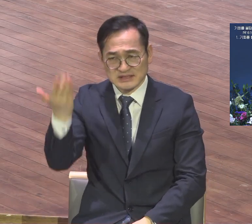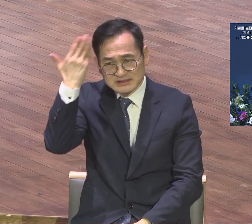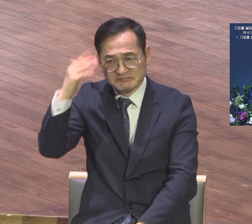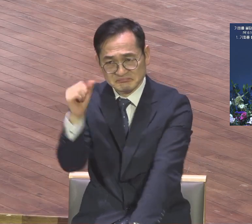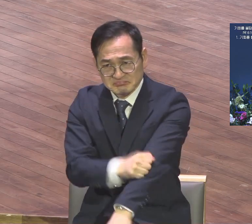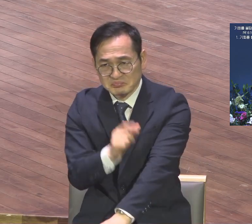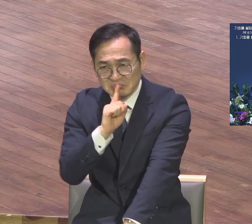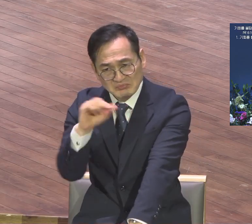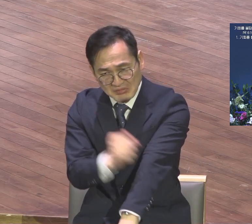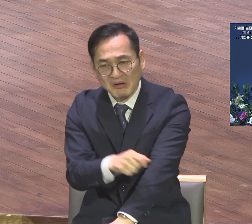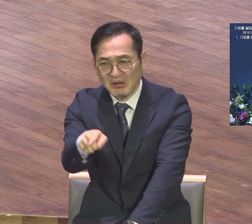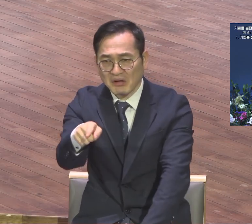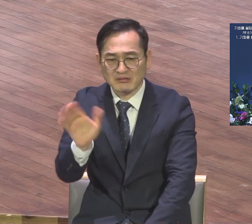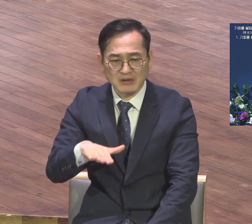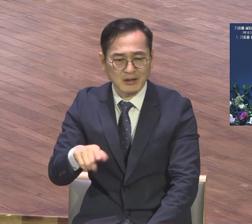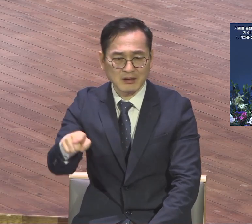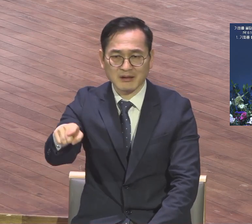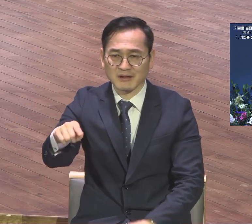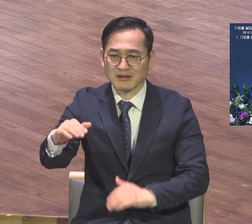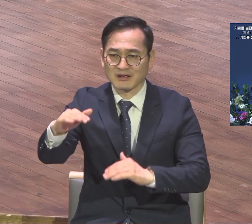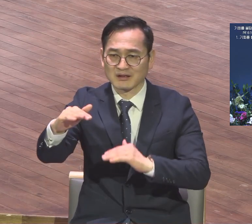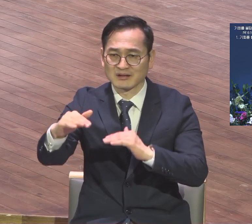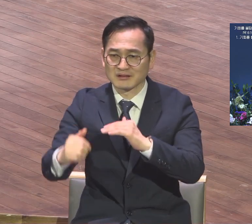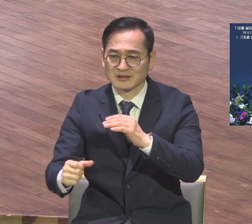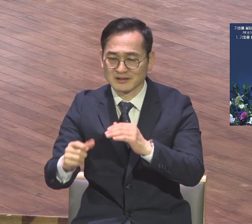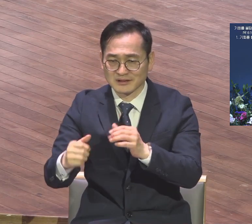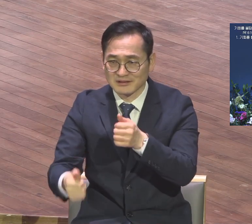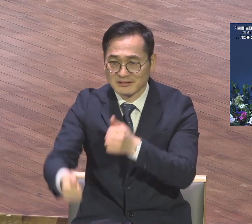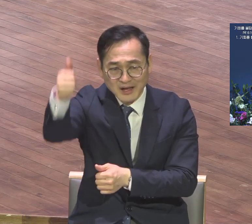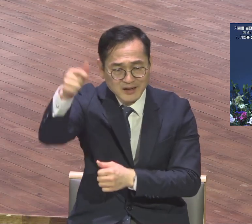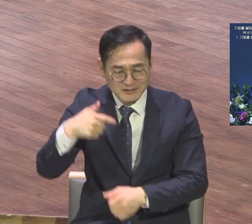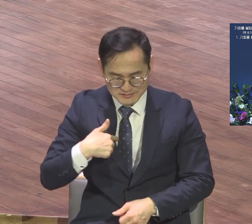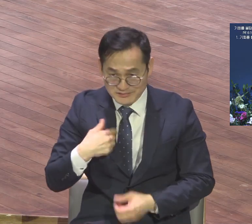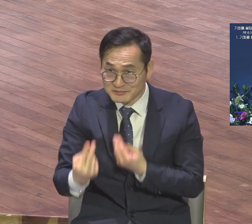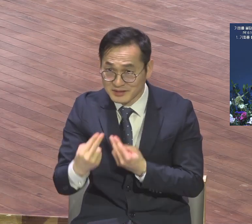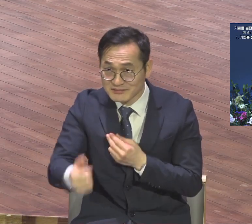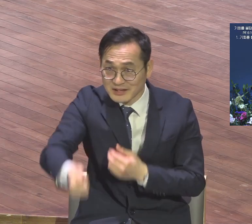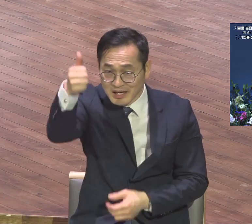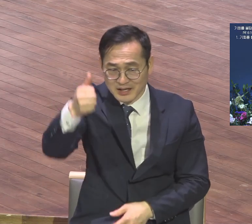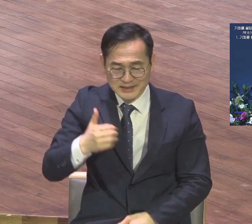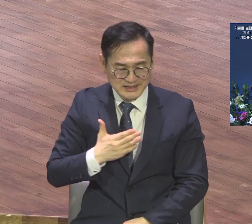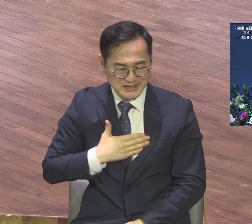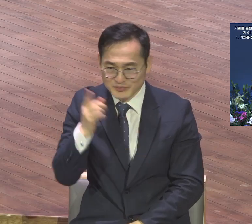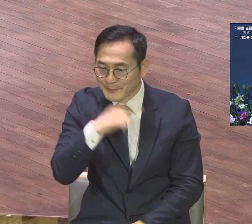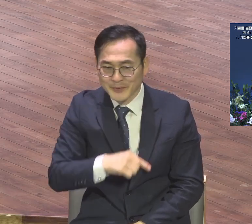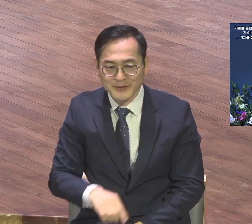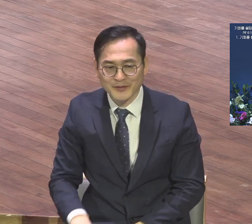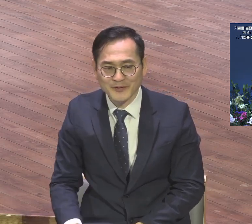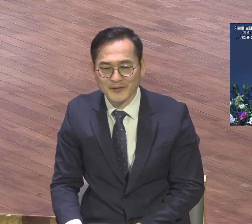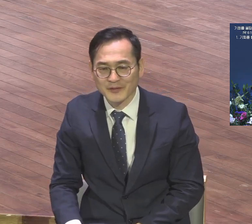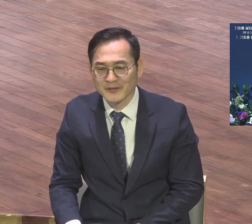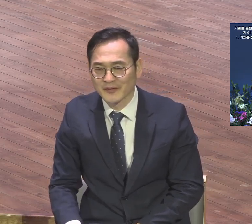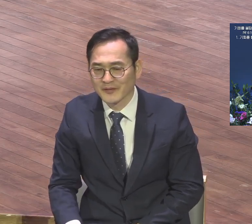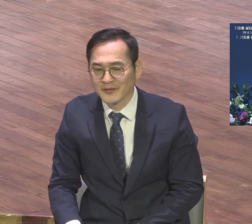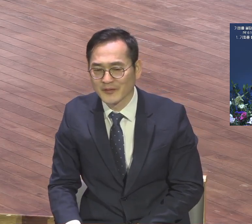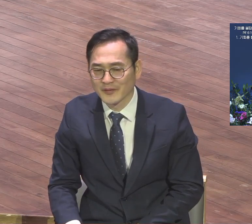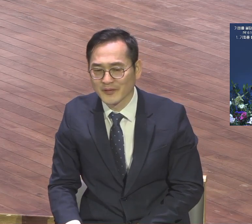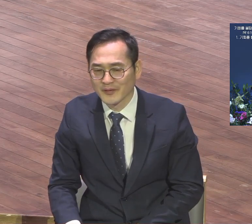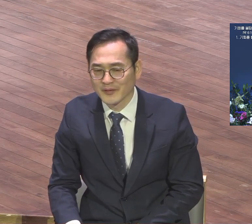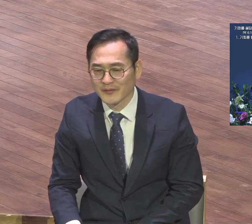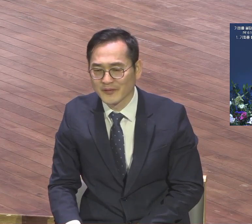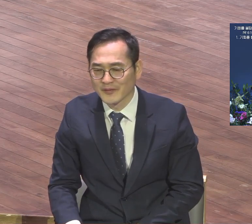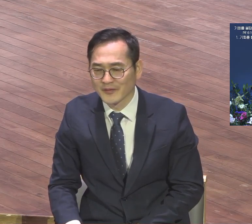뭐 능기 그걸 보고 놀래야 되는데 그게 아니고 자존심 상해 본 거예요. 불쾌하게 여기며 그랬어.